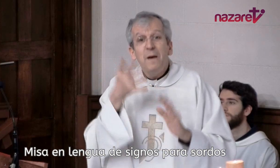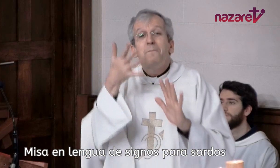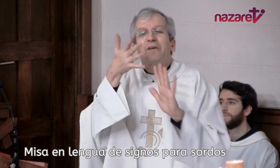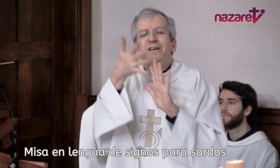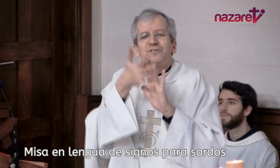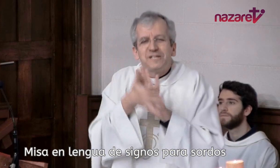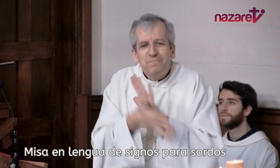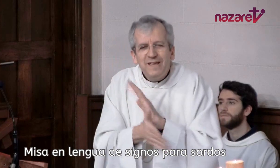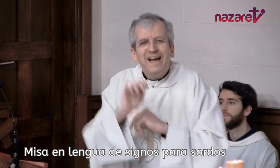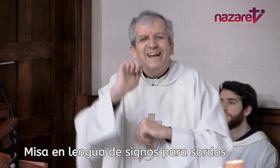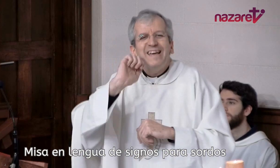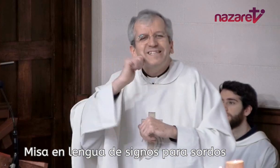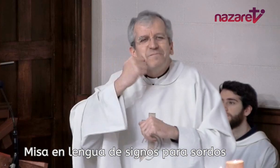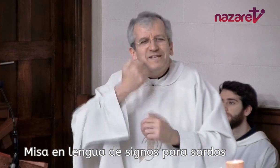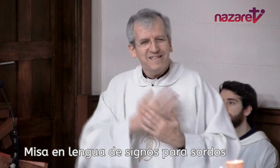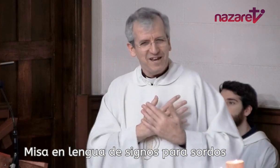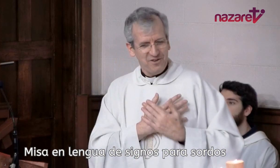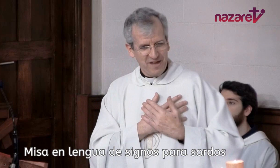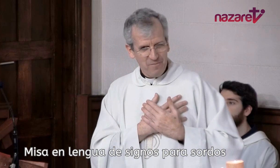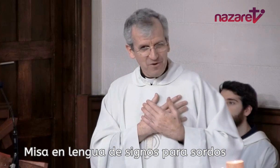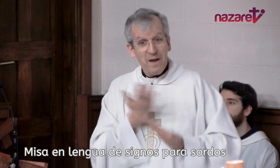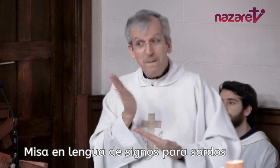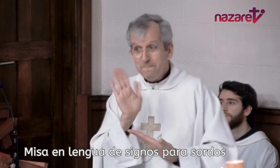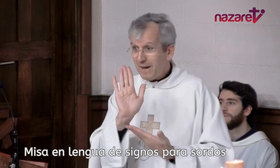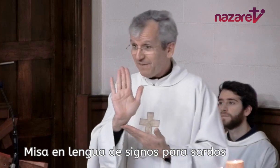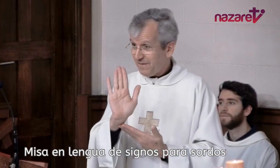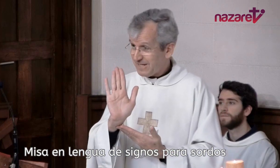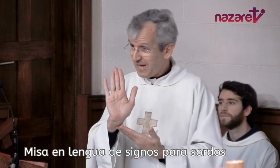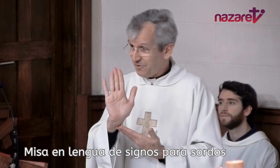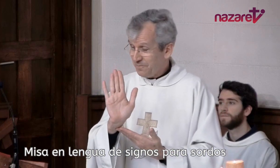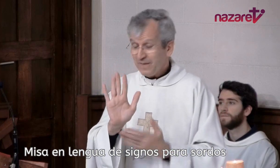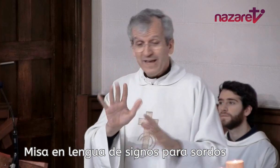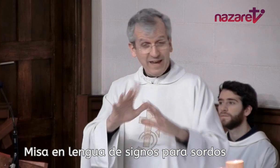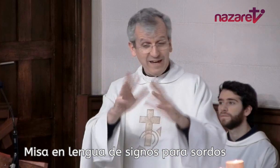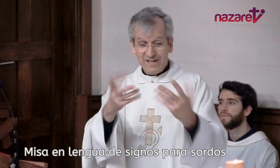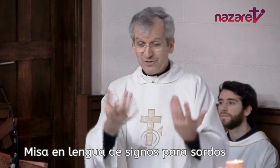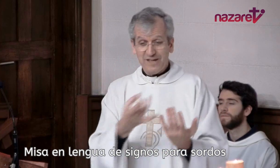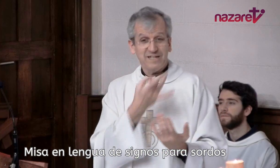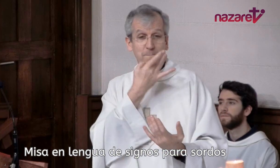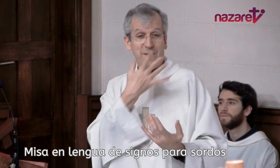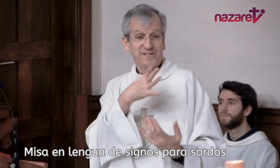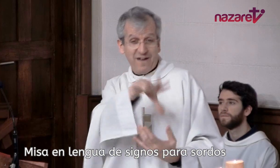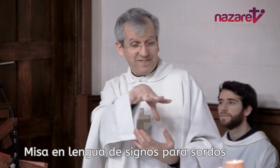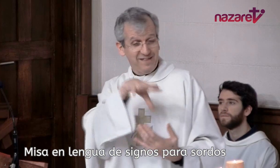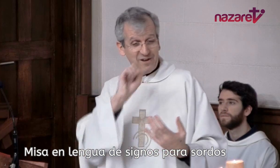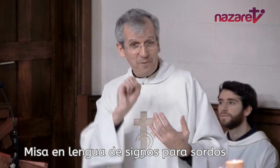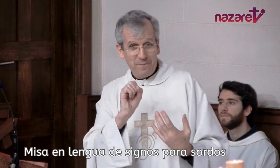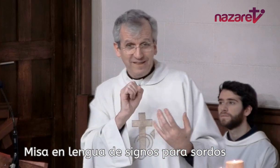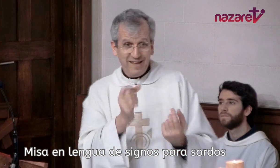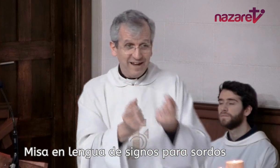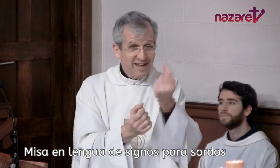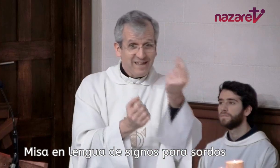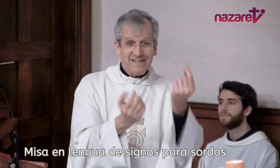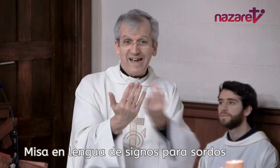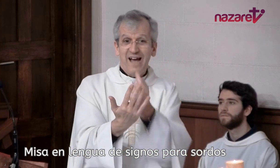porque nos explica ese misterio de amor manifestado, en eso que es más fácil de comprender, que es la